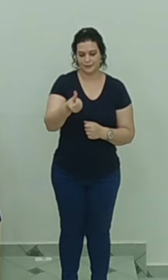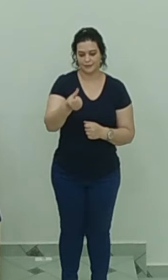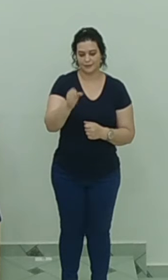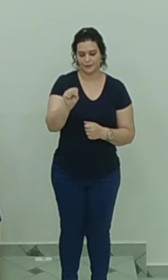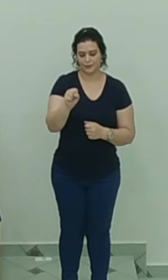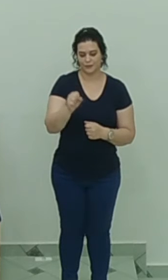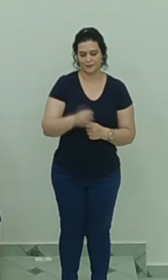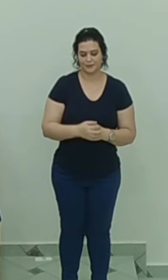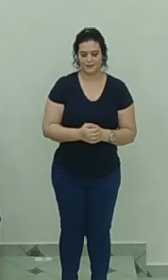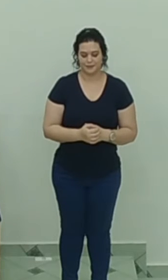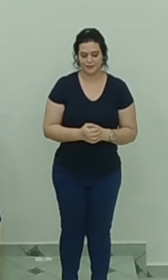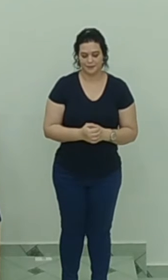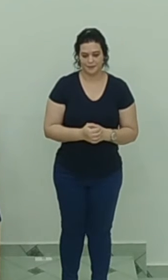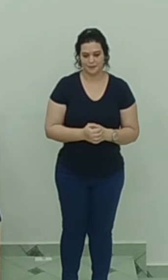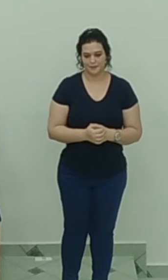0001-68.